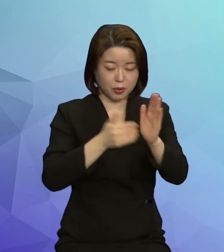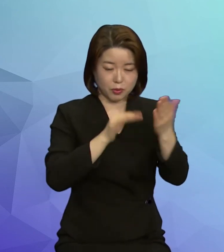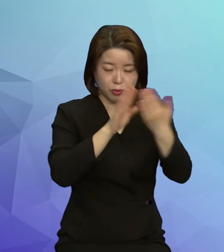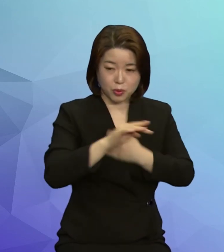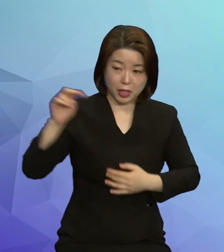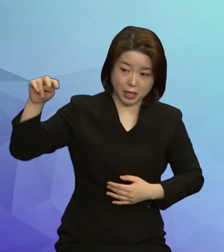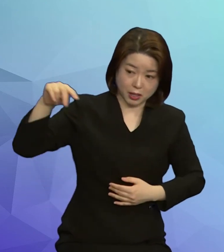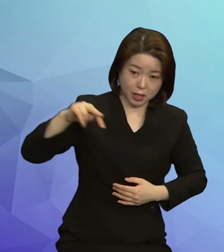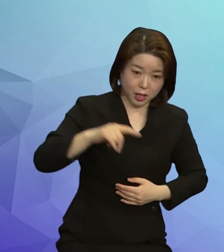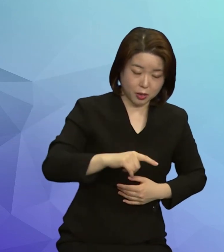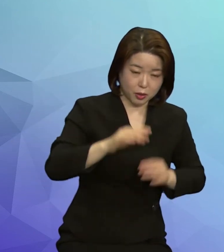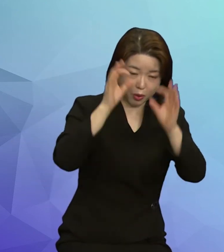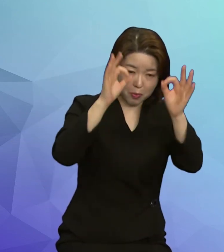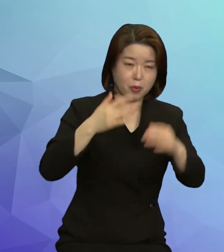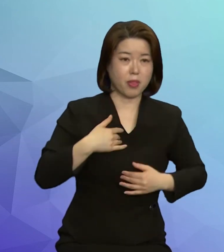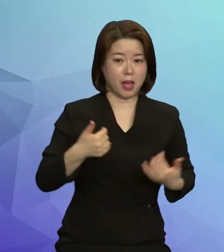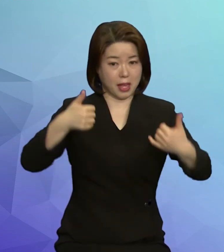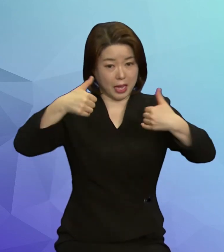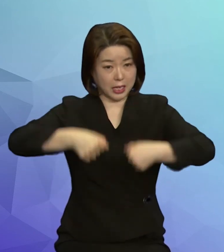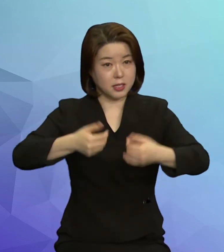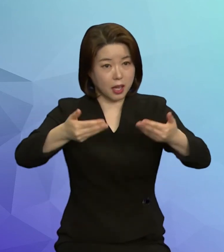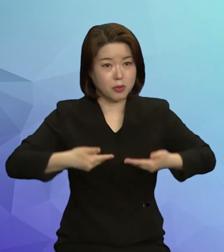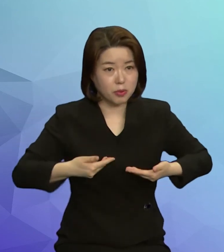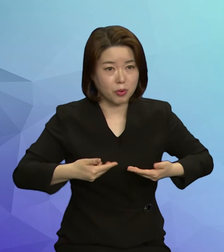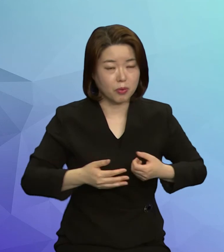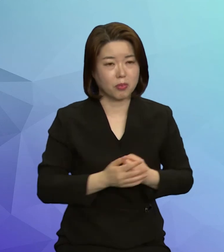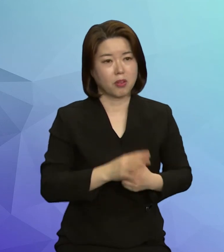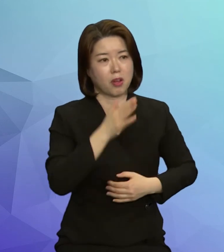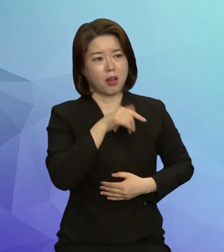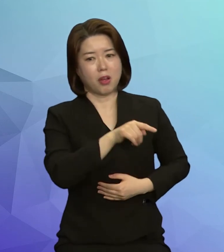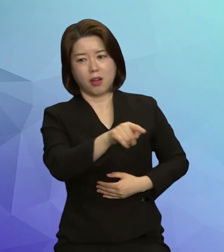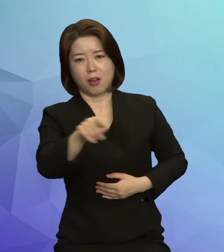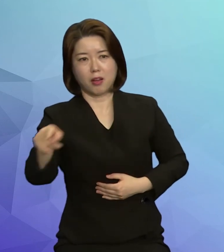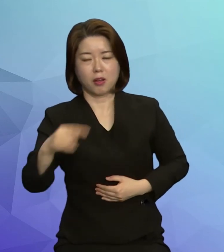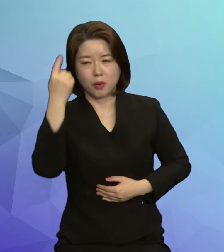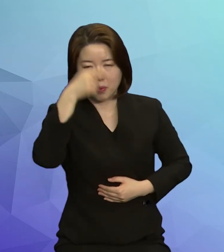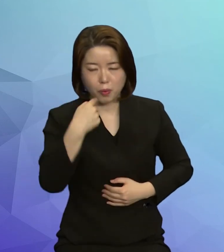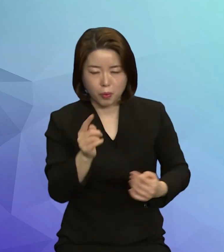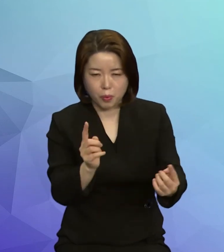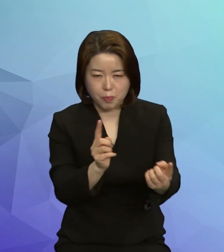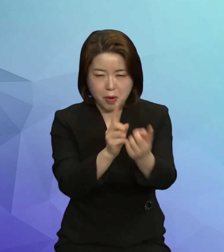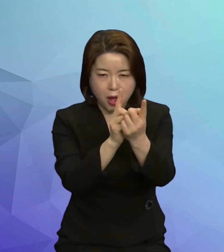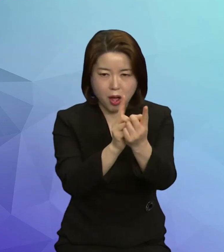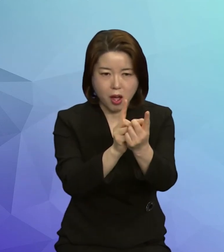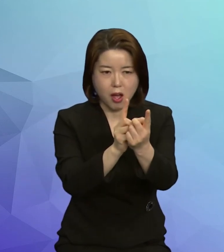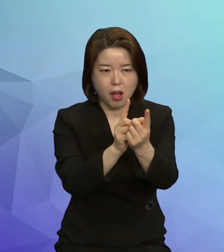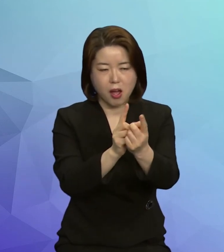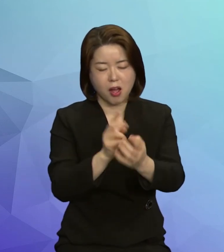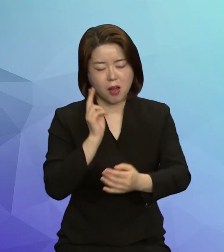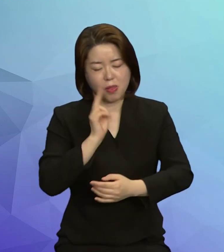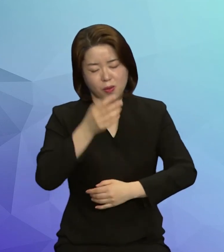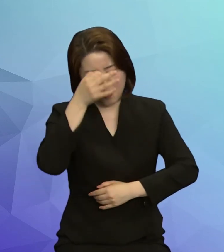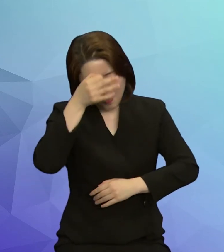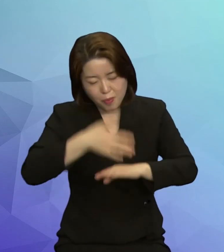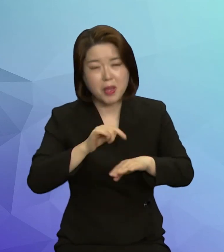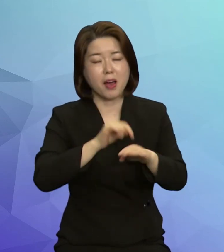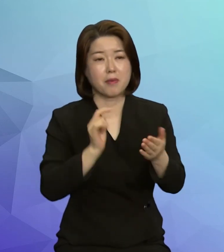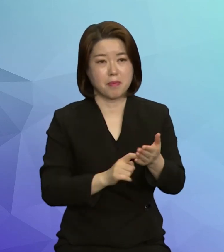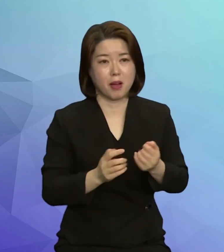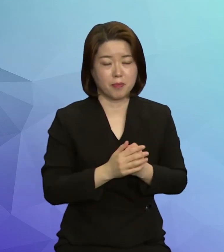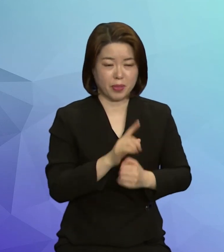기도 끝나고 내려오는 거 보고 인사를 하시더라. 그분들 얼굴 뵙는 게 참 너무너무